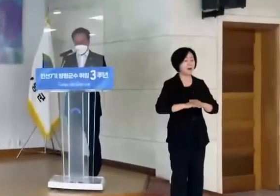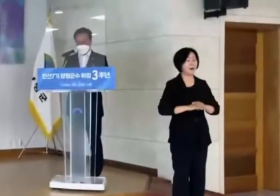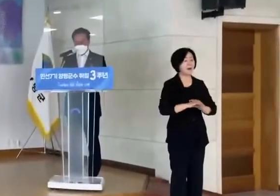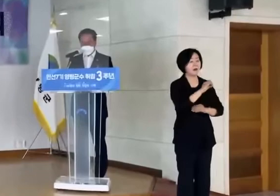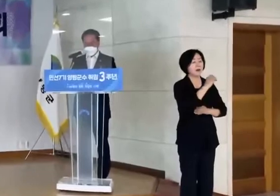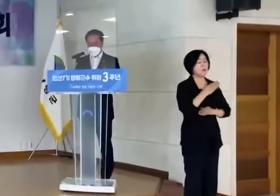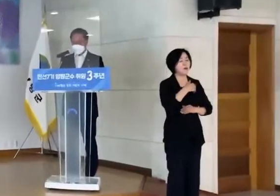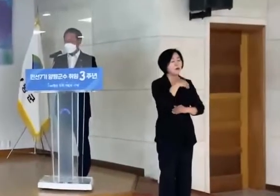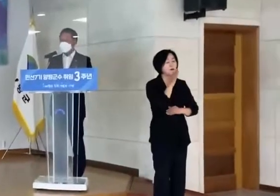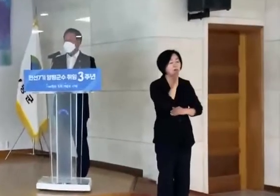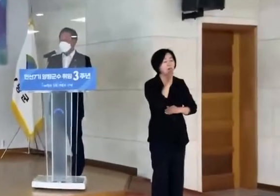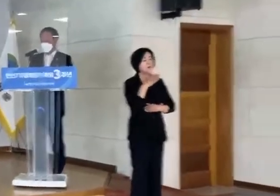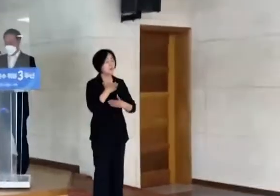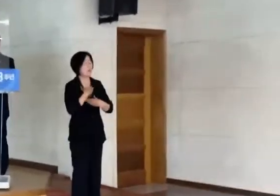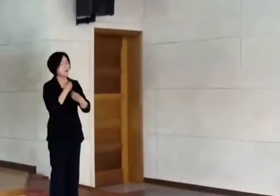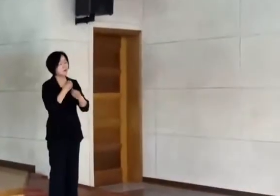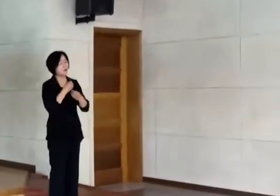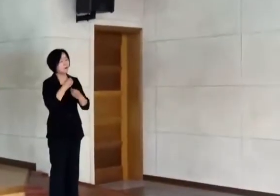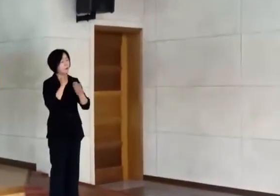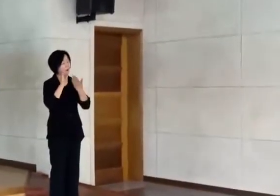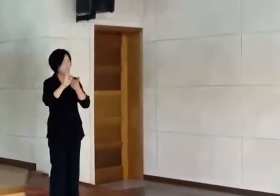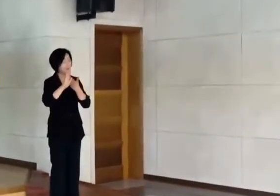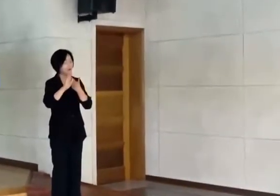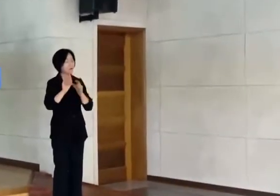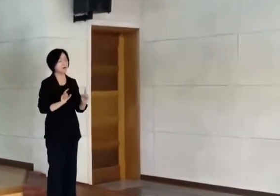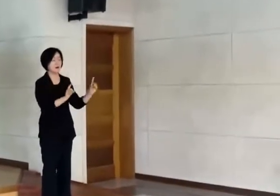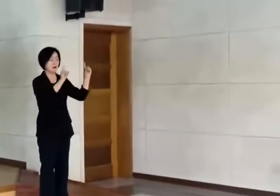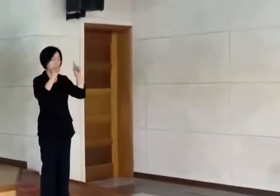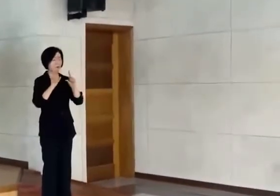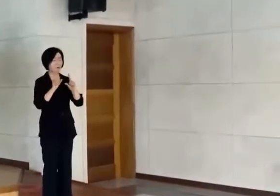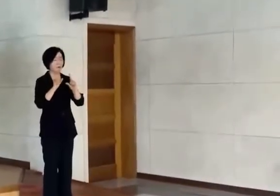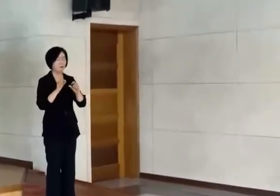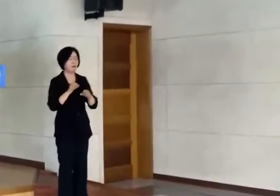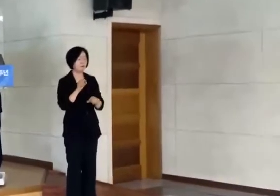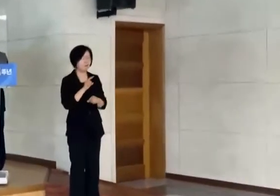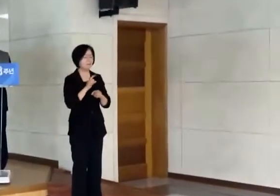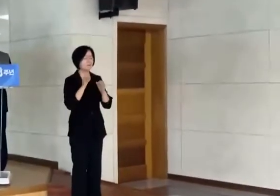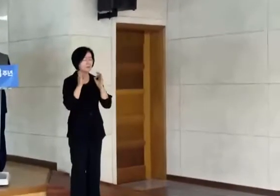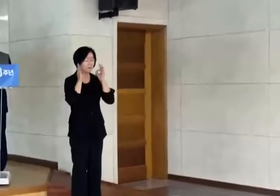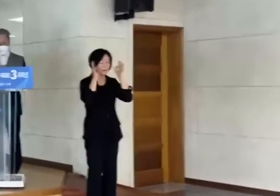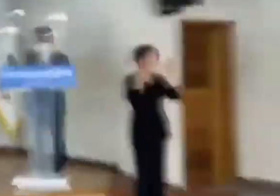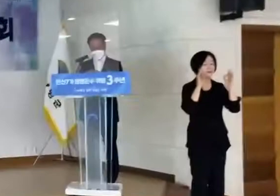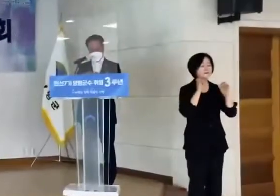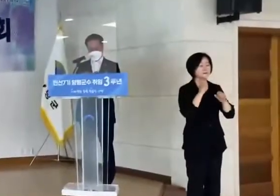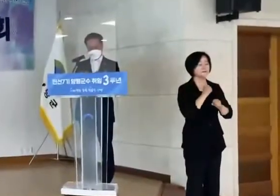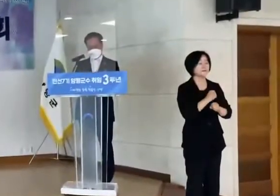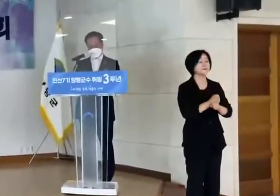군 어르신들이 안락한 노후를 보내실 수 있도록 최선을 다하겠습니다.